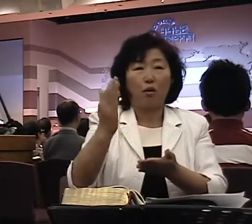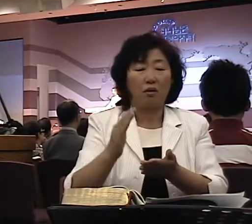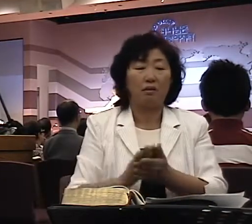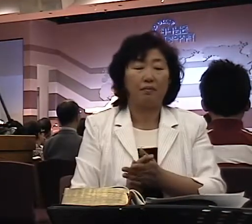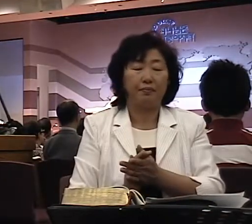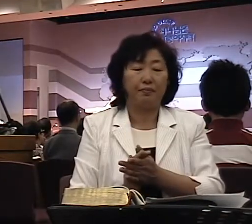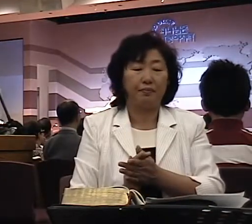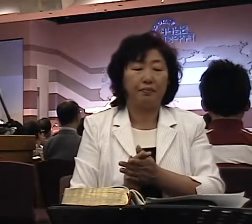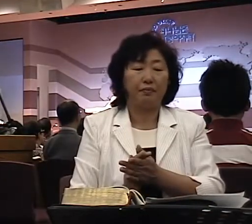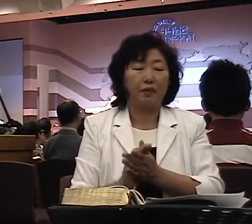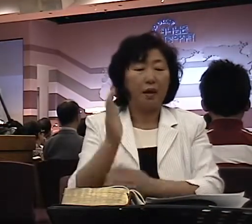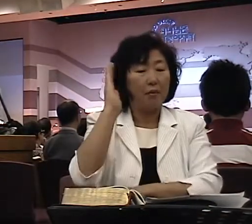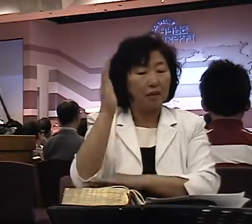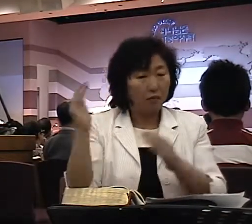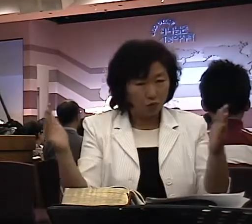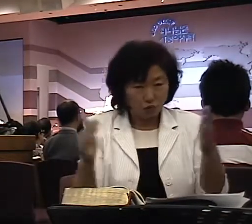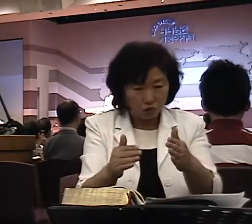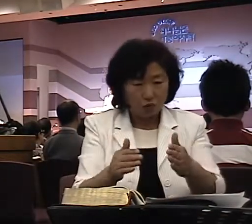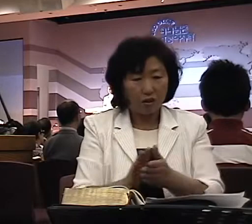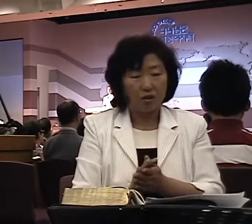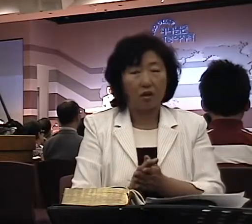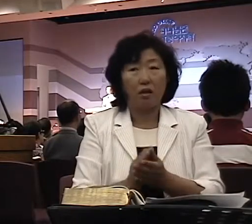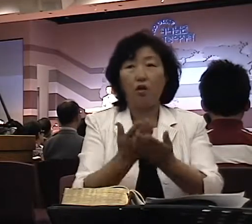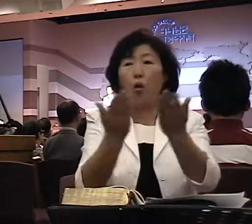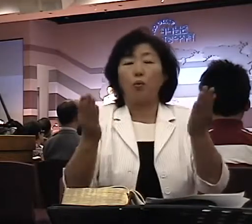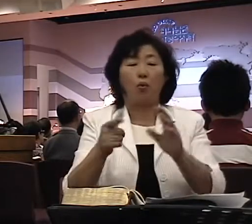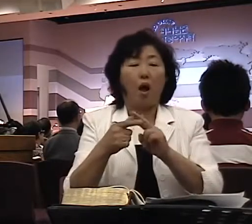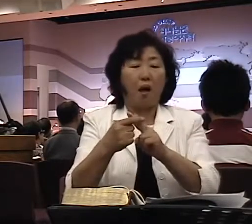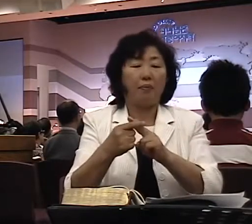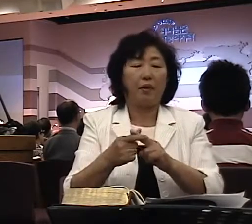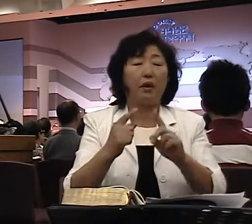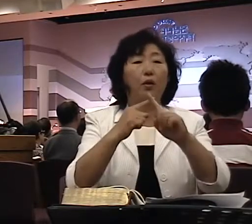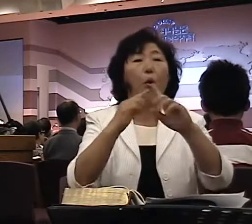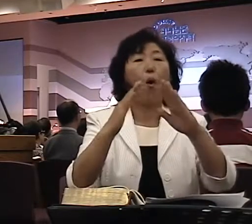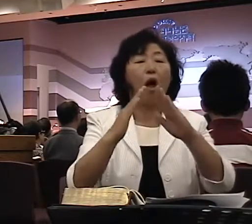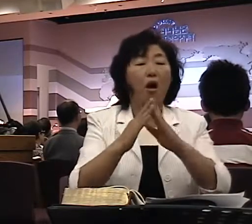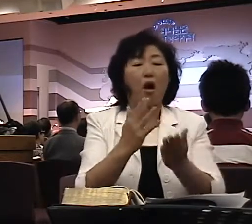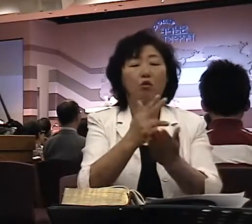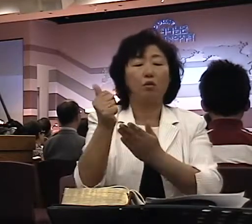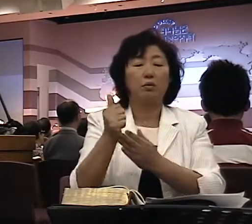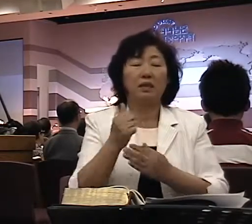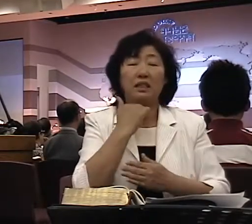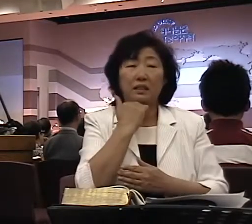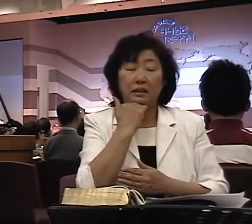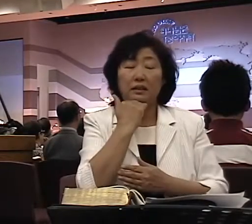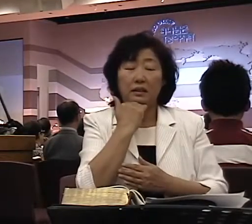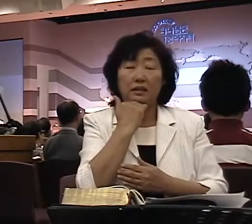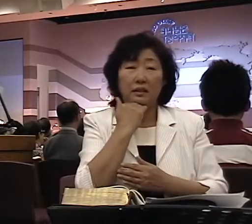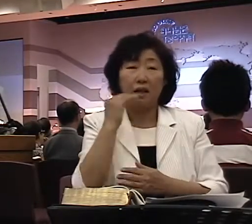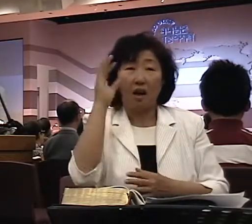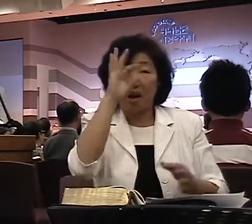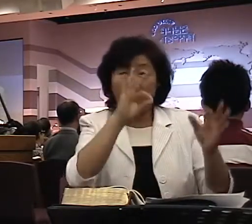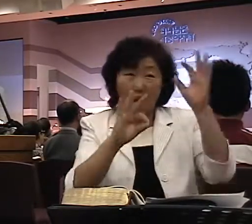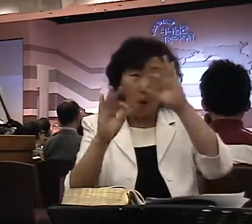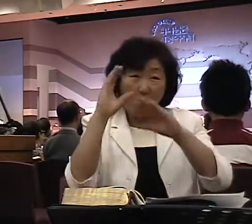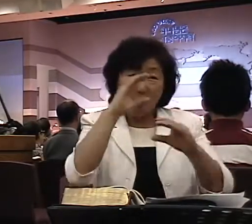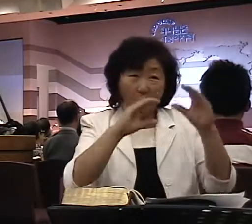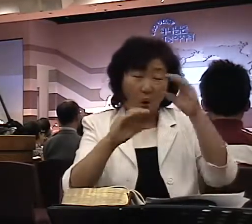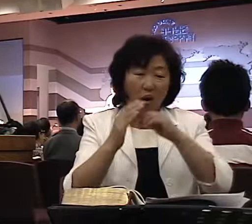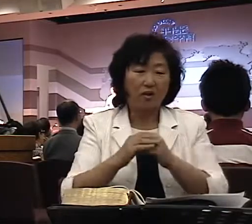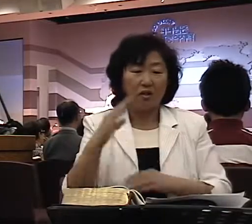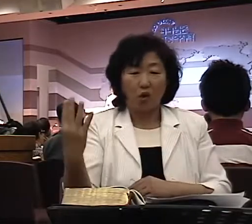말씀을 주목하면 저는 여러분들과 함께 우리 교회가 주님께서 기다리시고 구하시고 있는